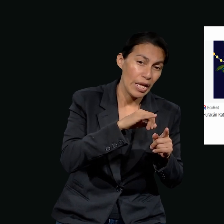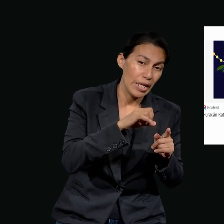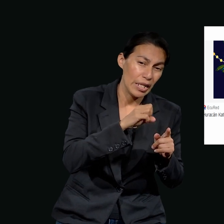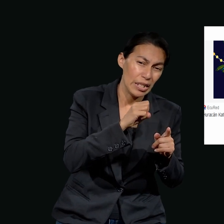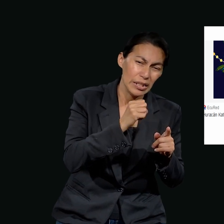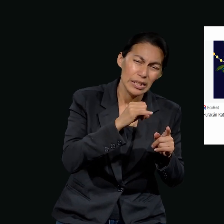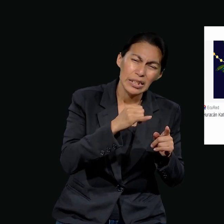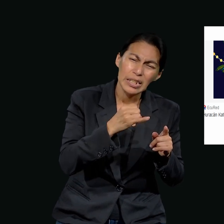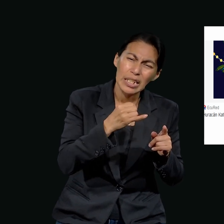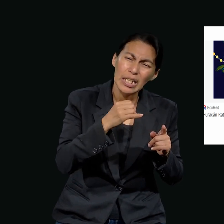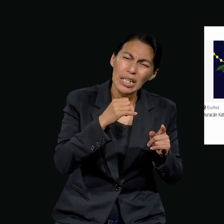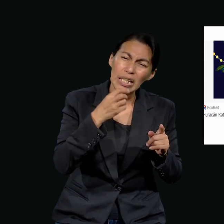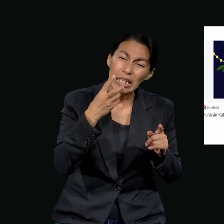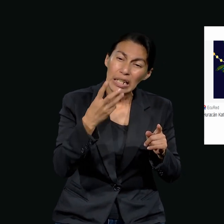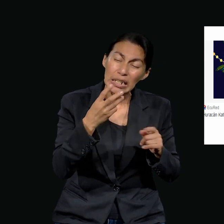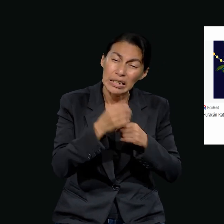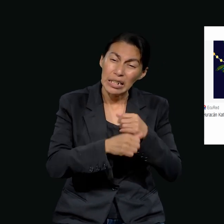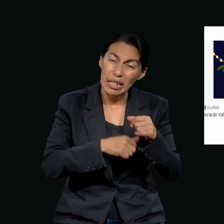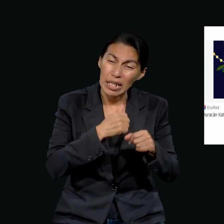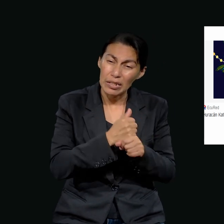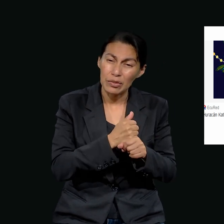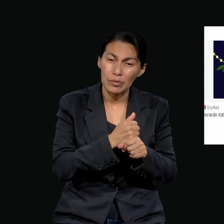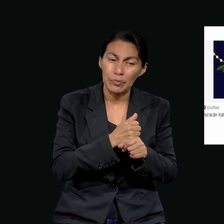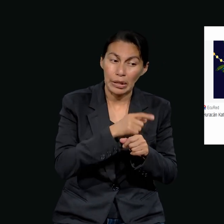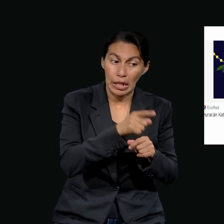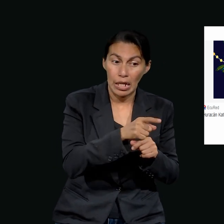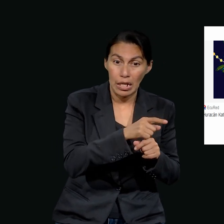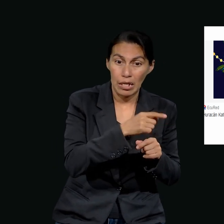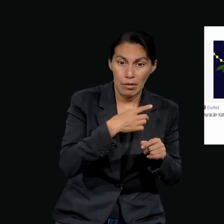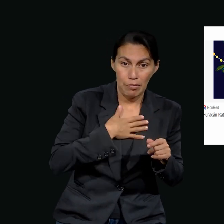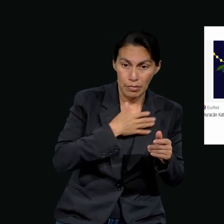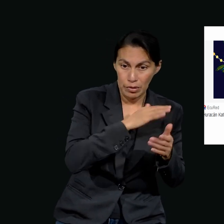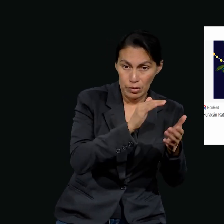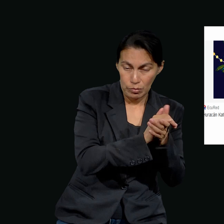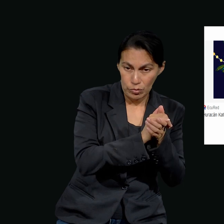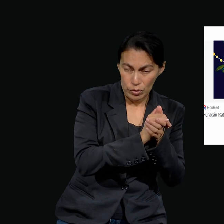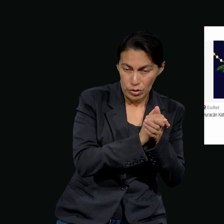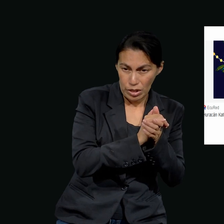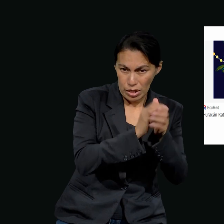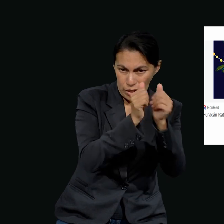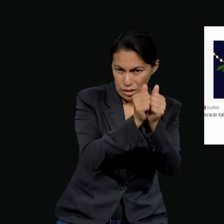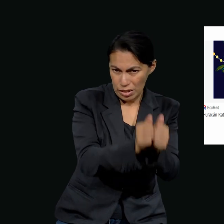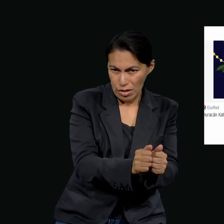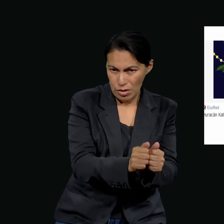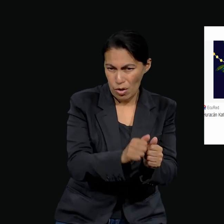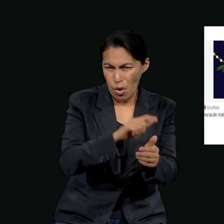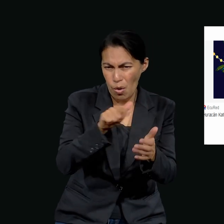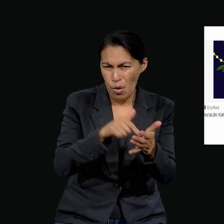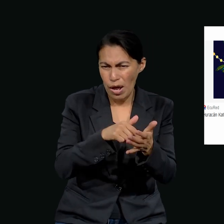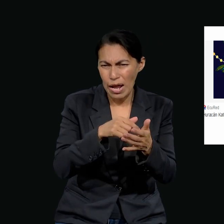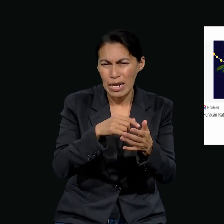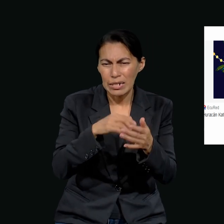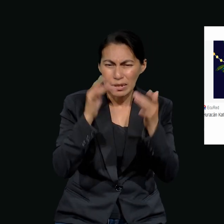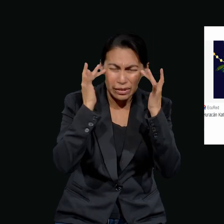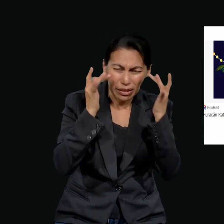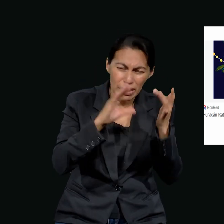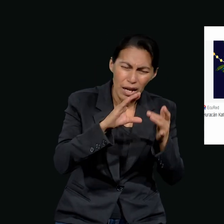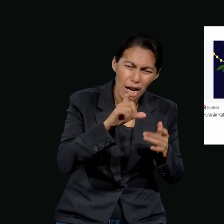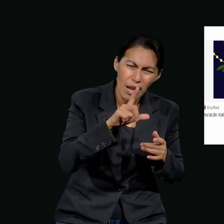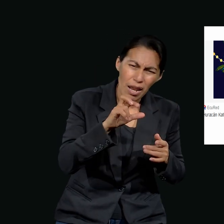más. Y él y mi esposa, Reina, se quedaron en Santa Clara, en la casa del Pastor Saldívar, que